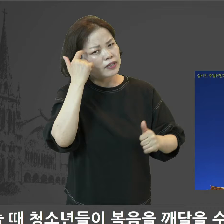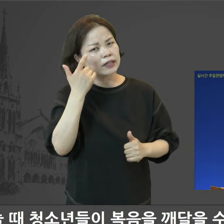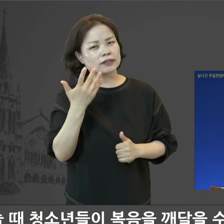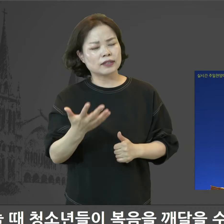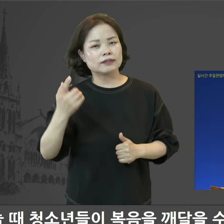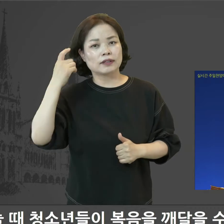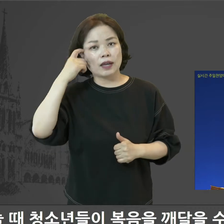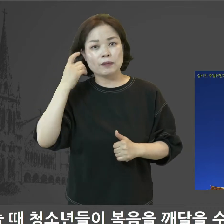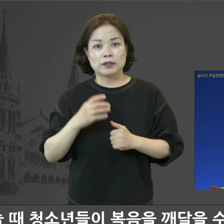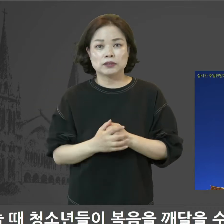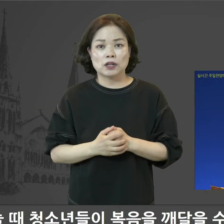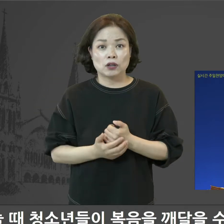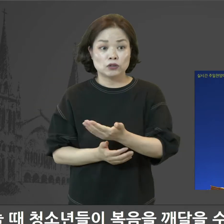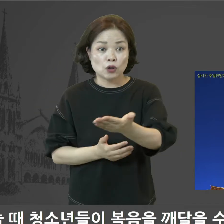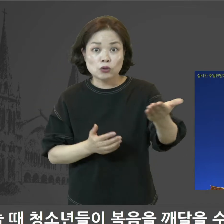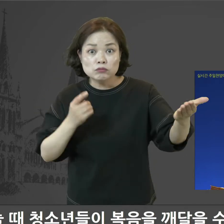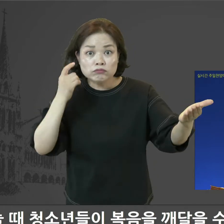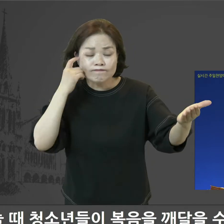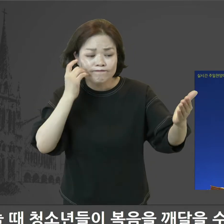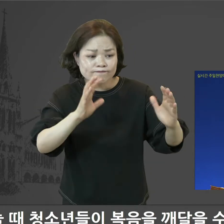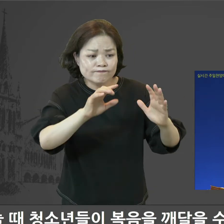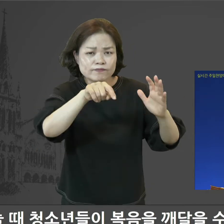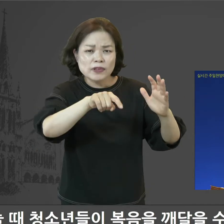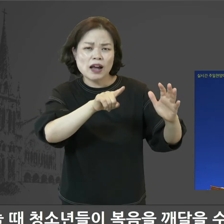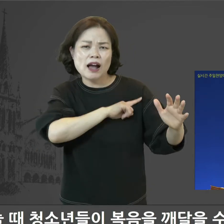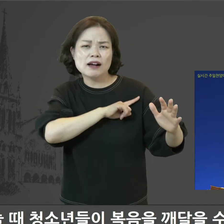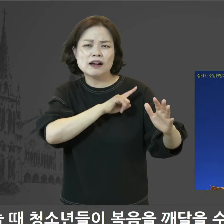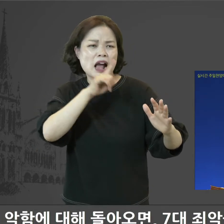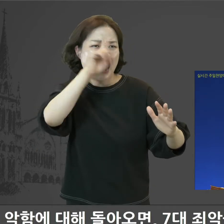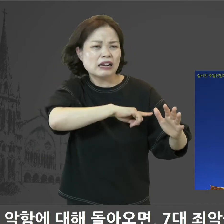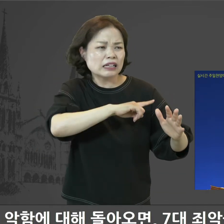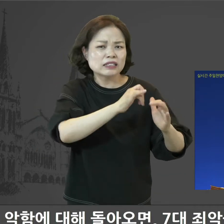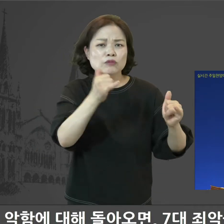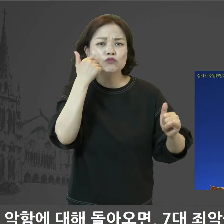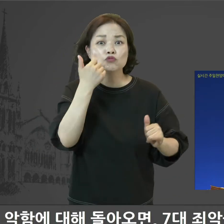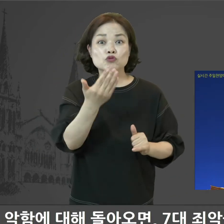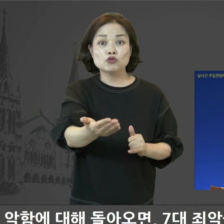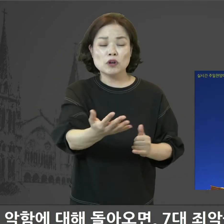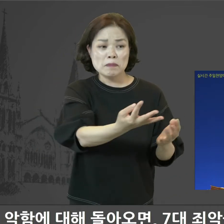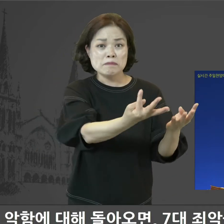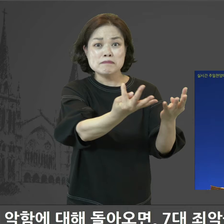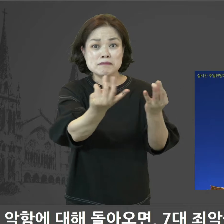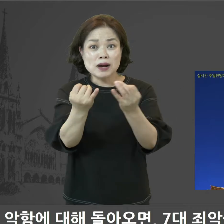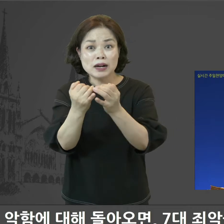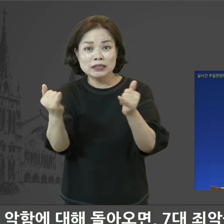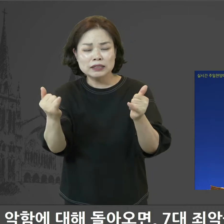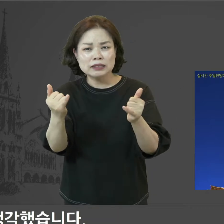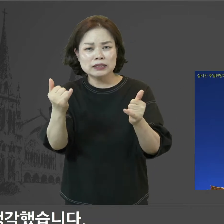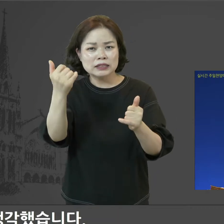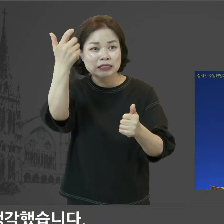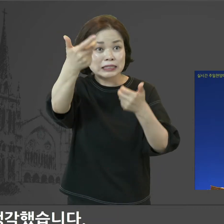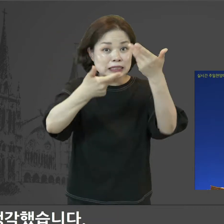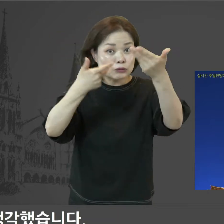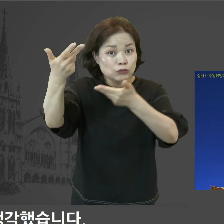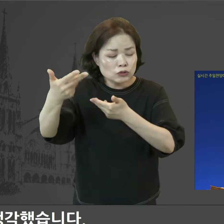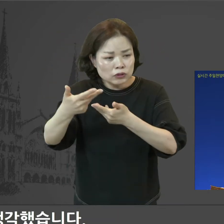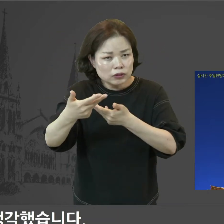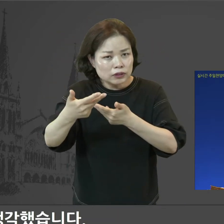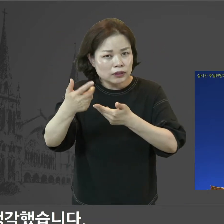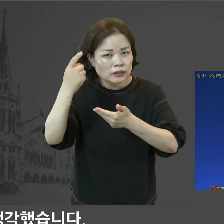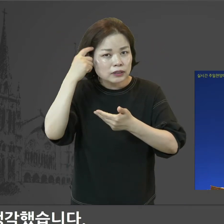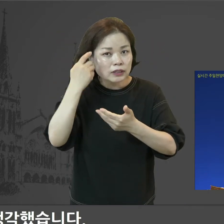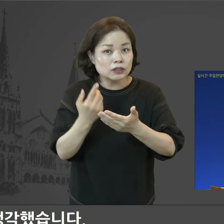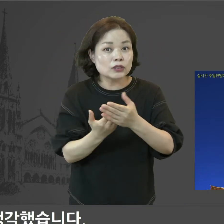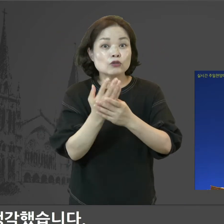제가 해보았습니다. 여러분이 생각하는 세계에서 가장 악한 사람이 누구일까요? 많은 사람들이 이 질문에 대해서 이 사람을